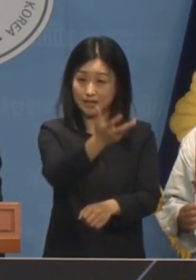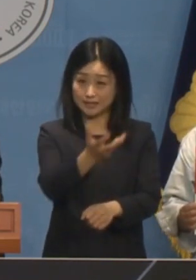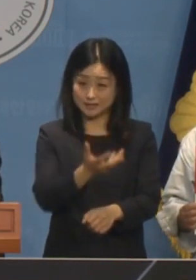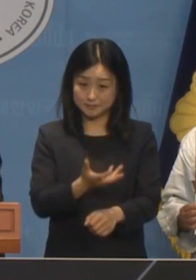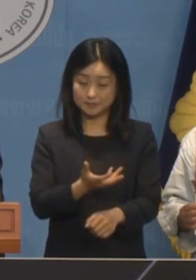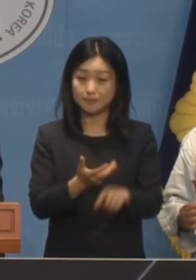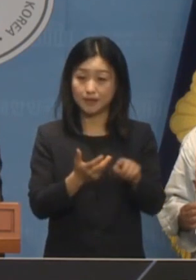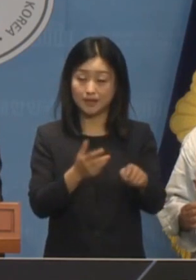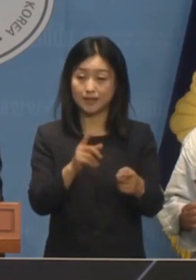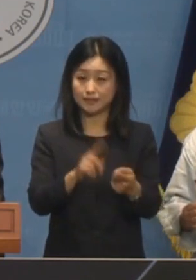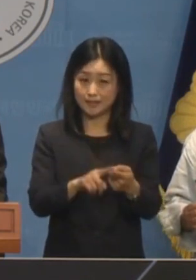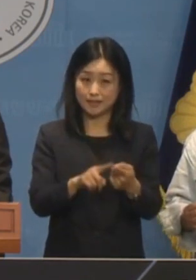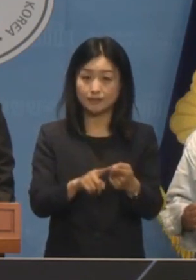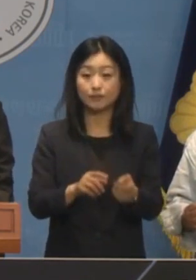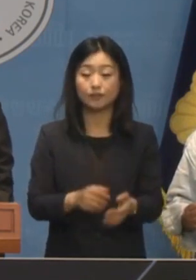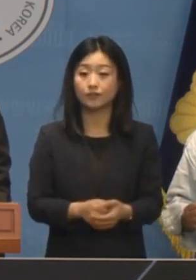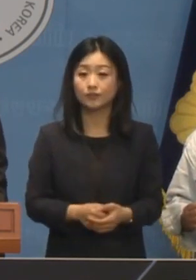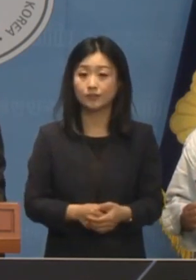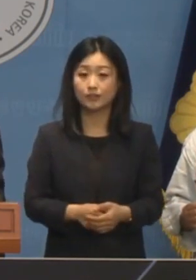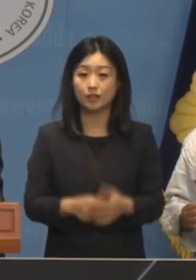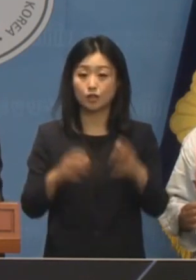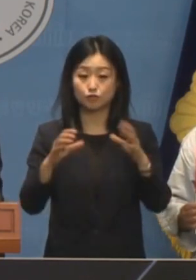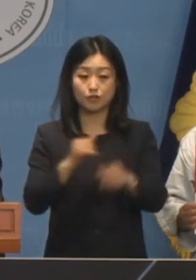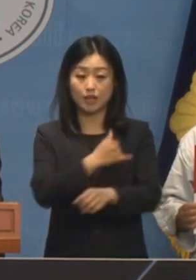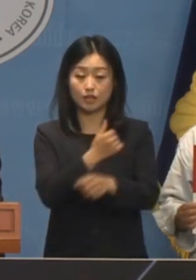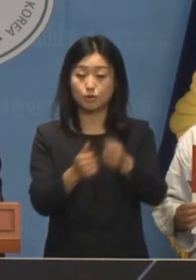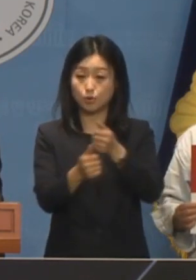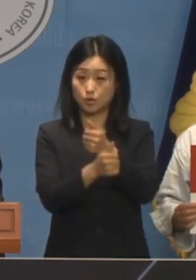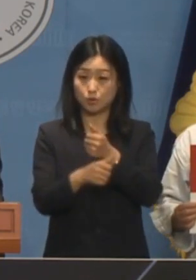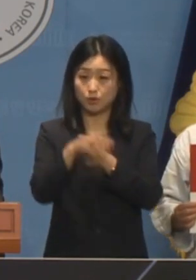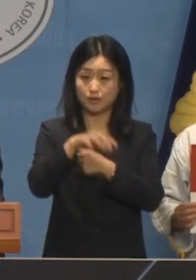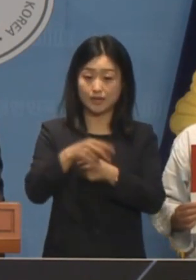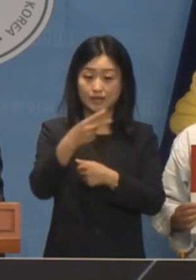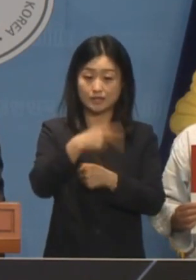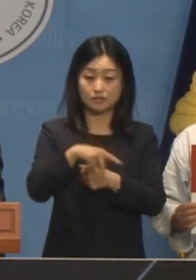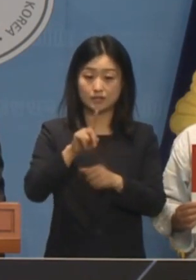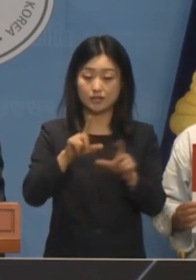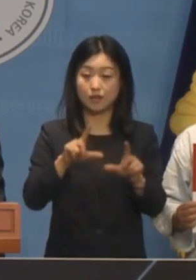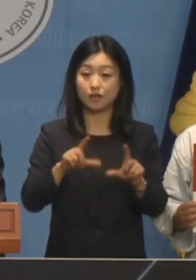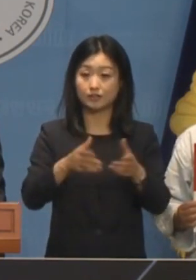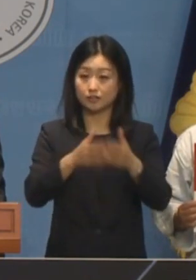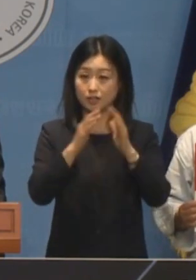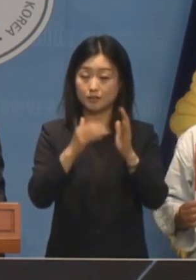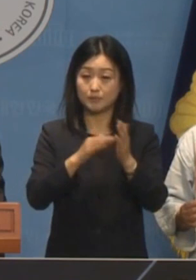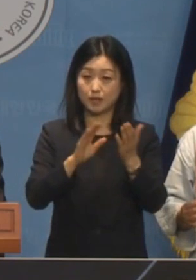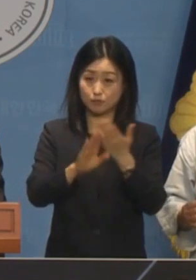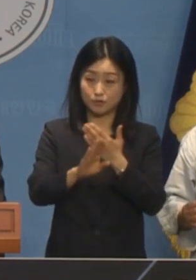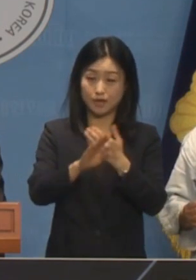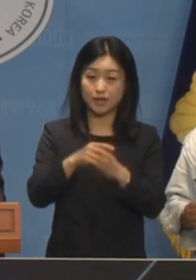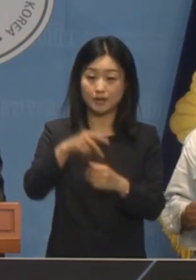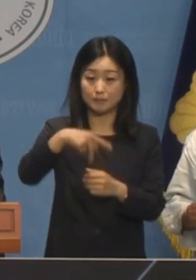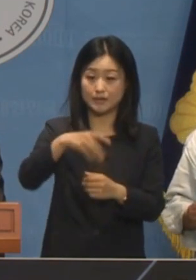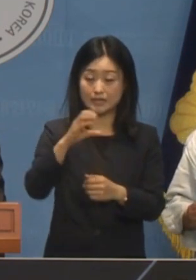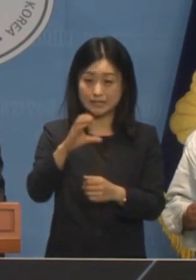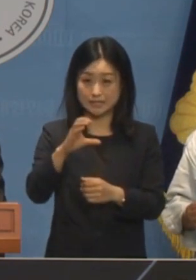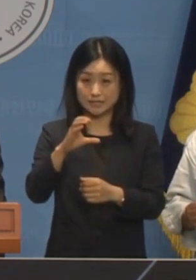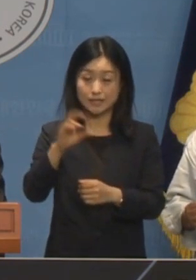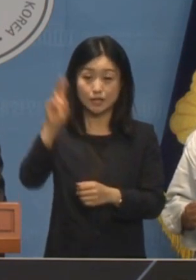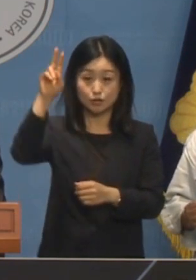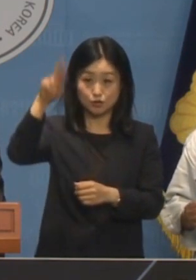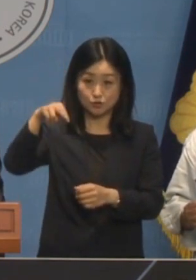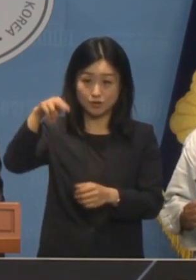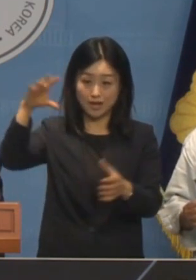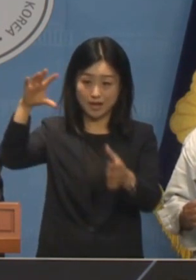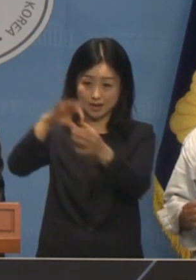역사의 분기점에 서 있다. 국가인권위원회는 2001년 설립된 이후 PC주의에 경도된 유엔의 어젠다만을